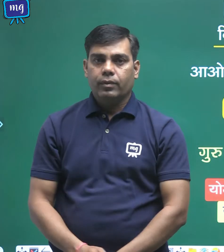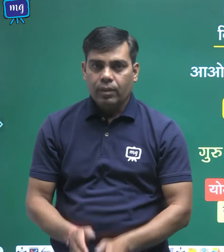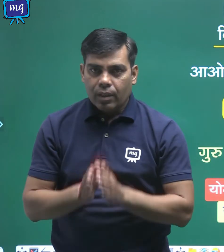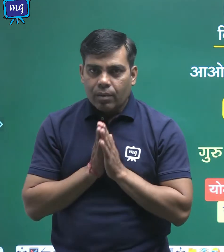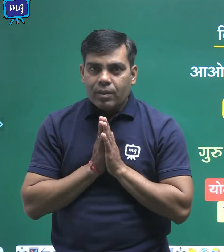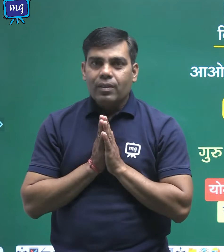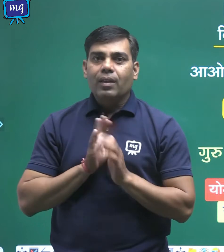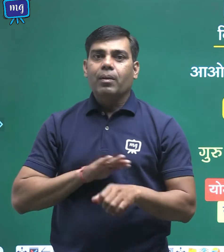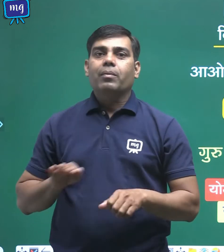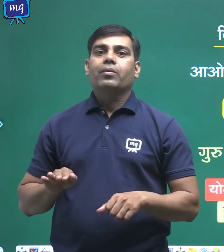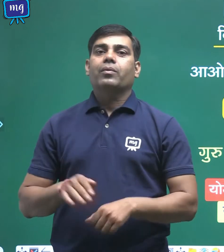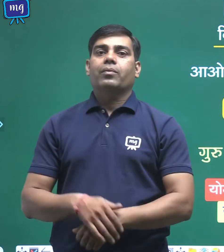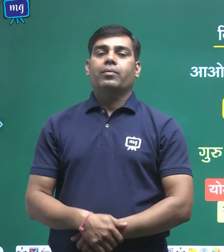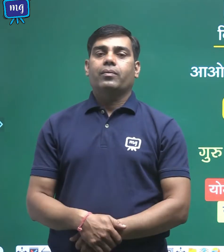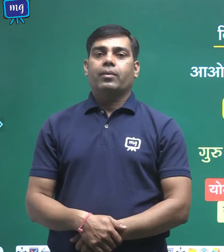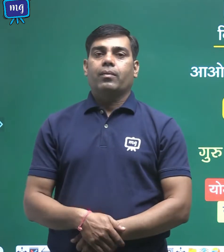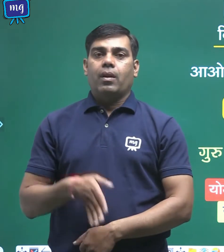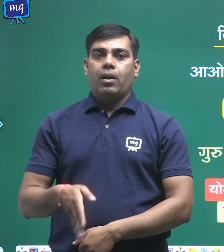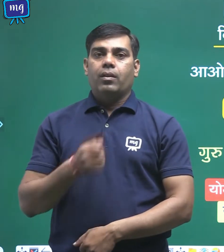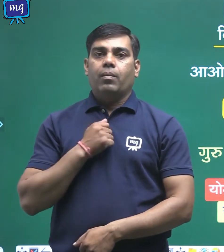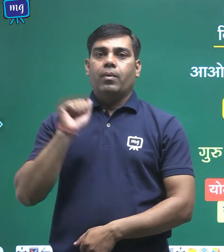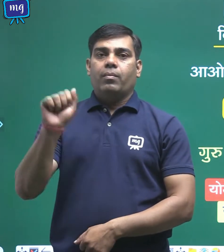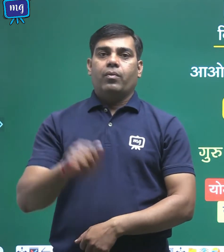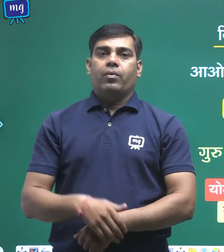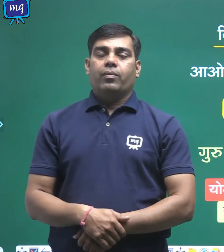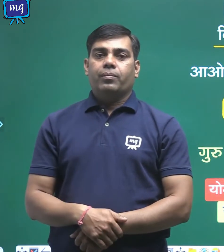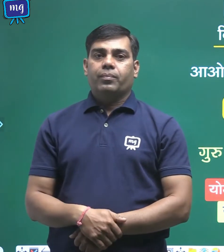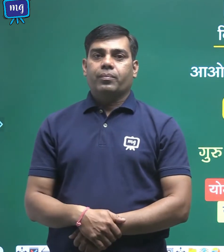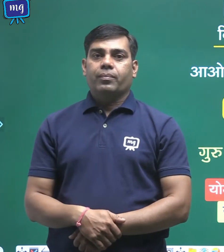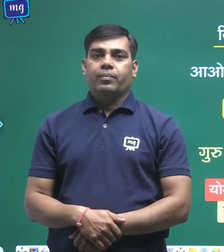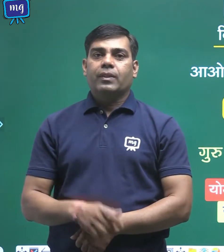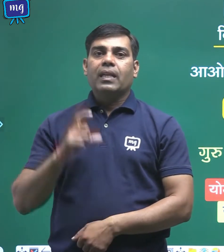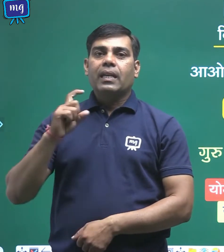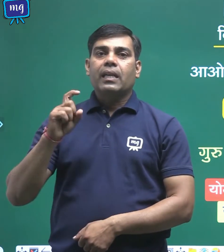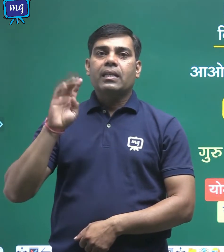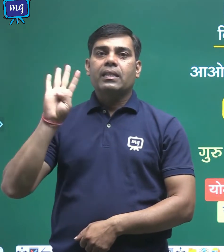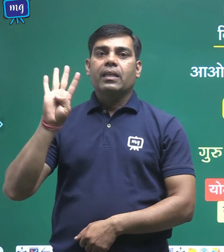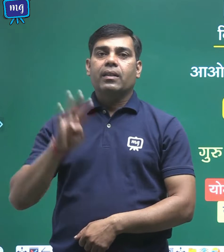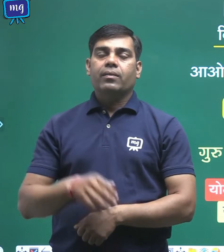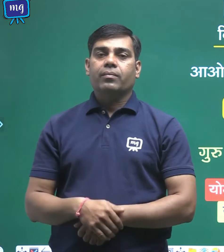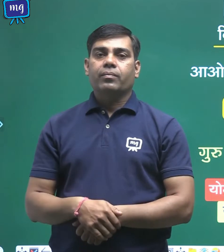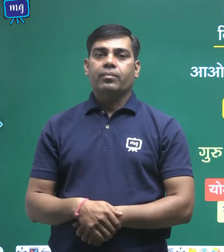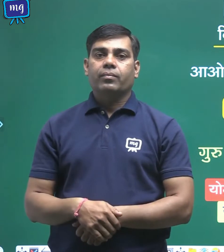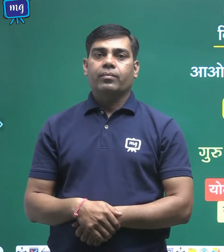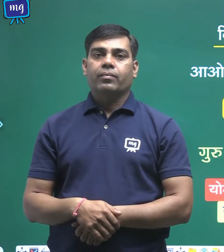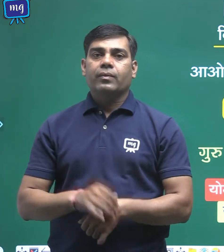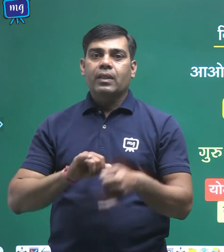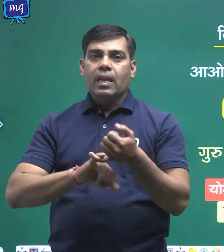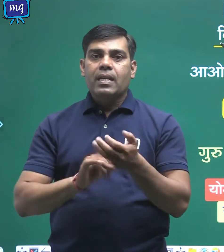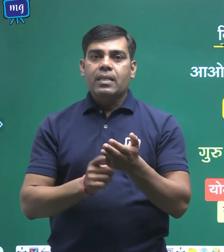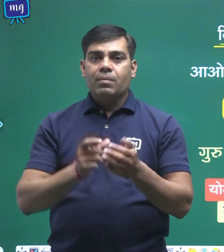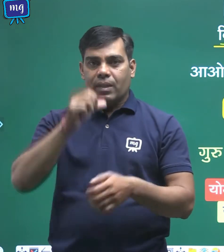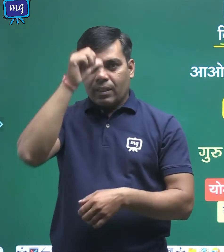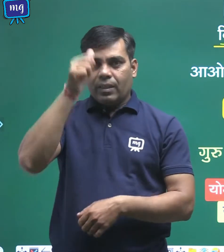नमस्ते प्यारे बच्चों। आज हम आपको कक्षा 4 विषय हिंदी